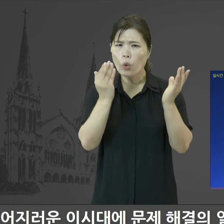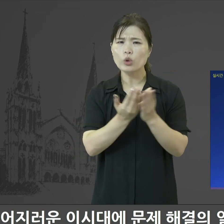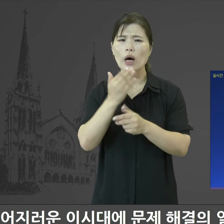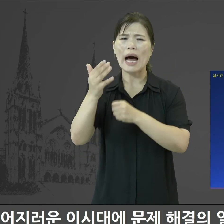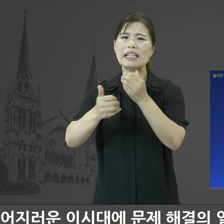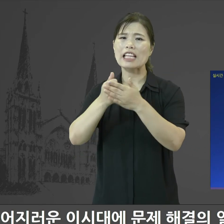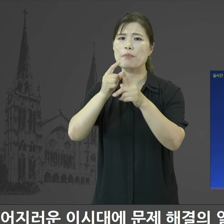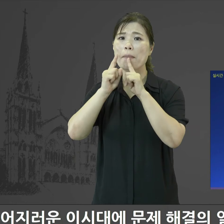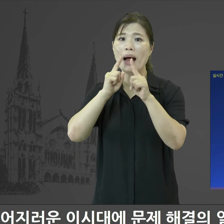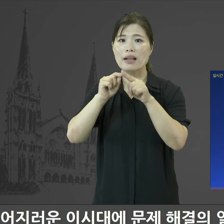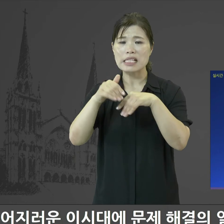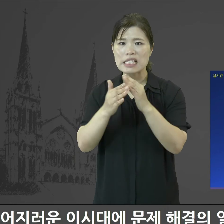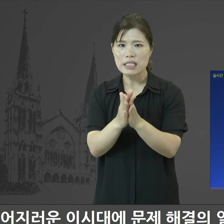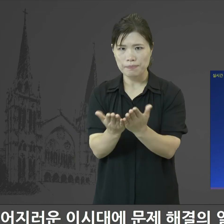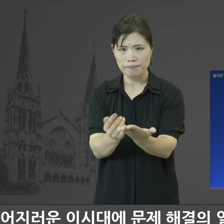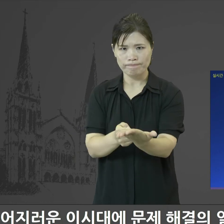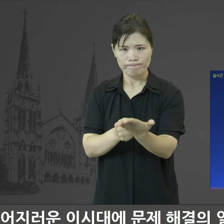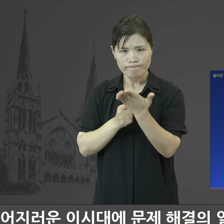말씀입니다.